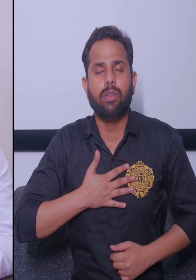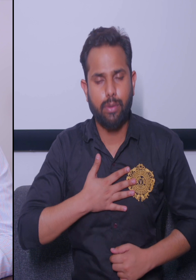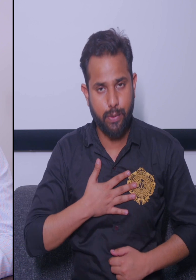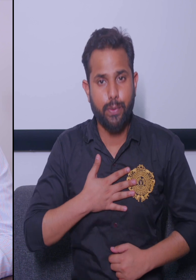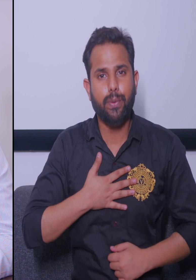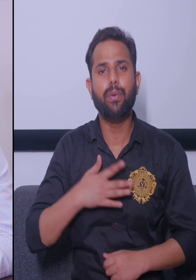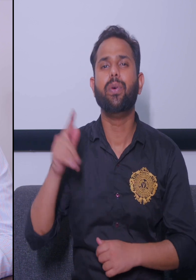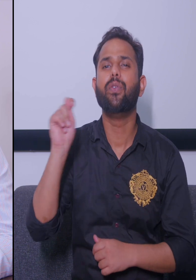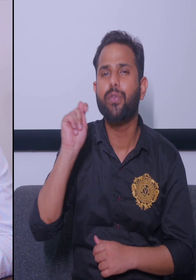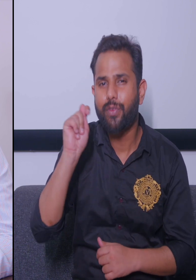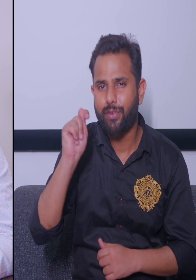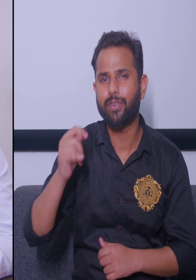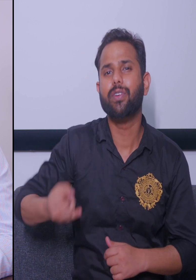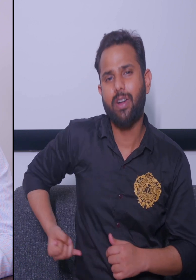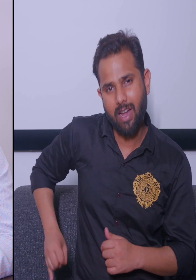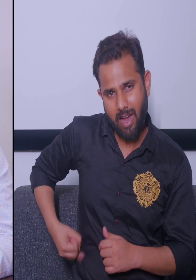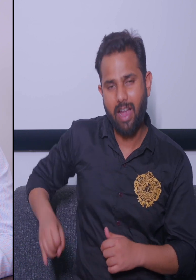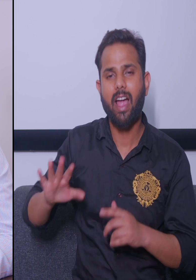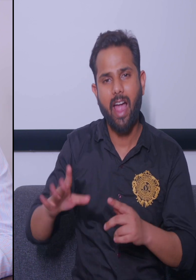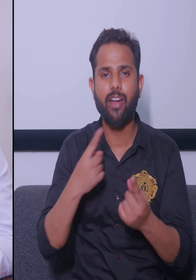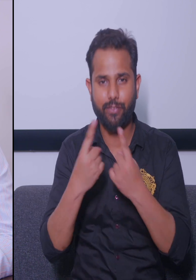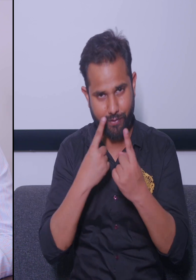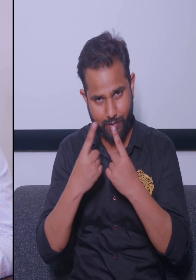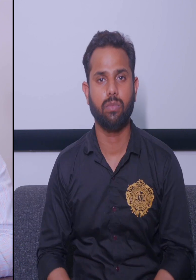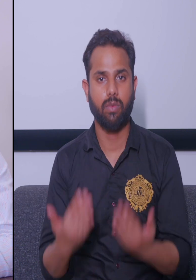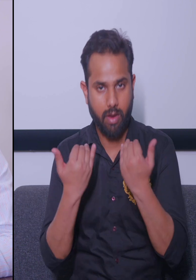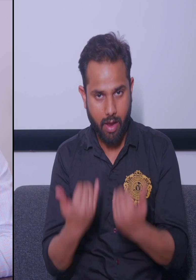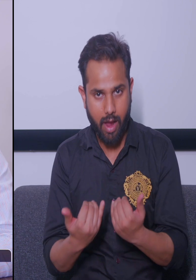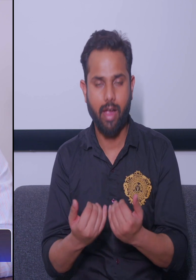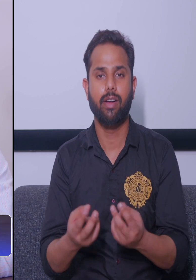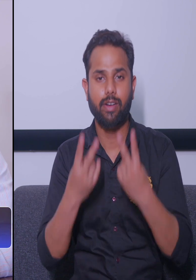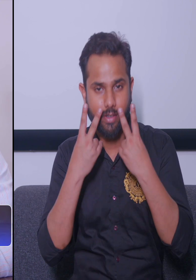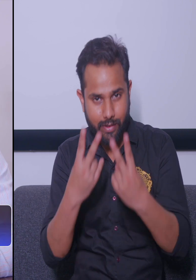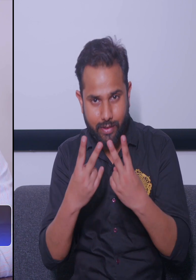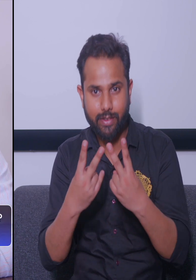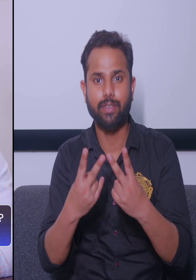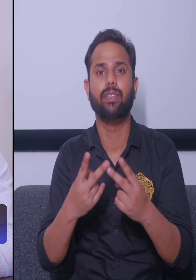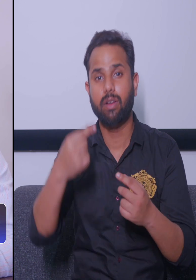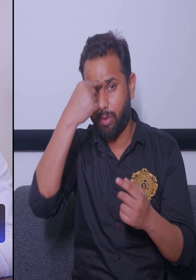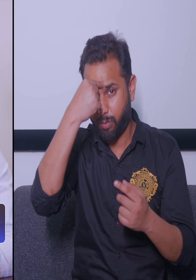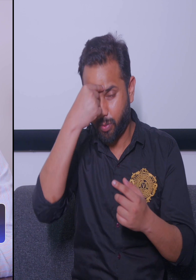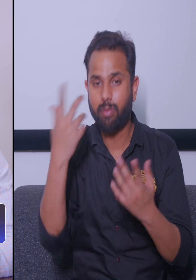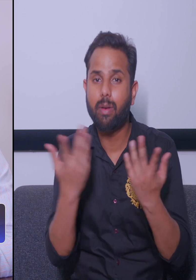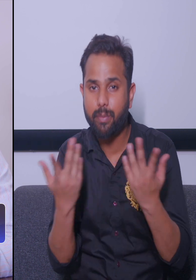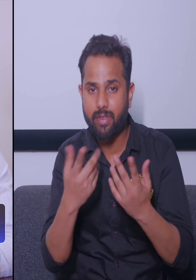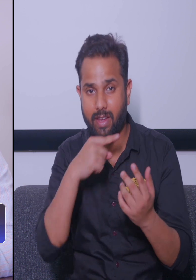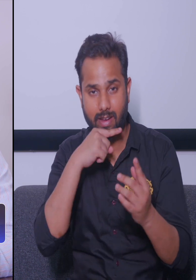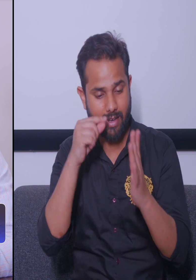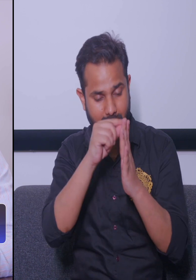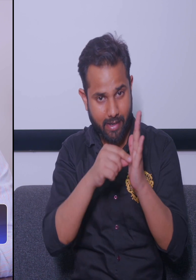सीरोलॉजी, यूरिया ब्रेथ टेस्ट या स्टूल एंटीजन के माध्यम से की जाती है। तो आइए जानते हैं पेप्टिक अल्सर की कॉम्प्लिकेशंस क्या होती